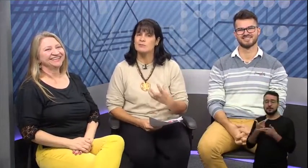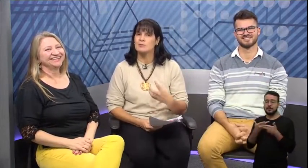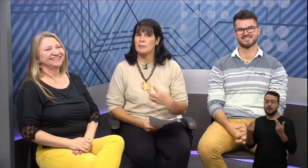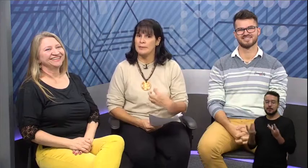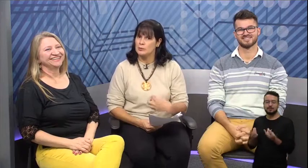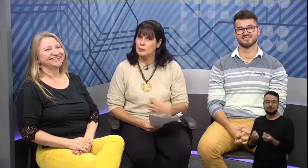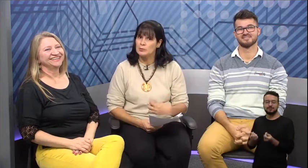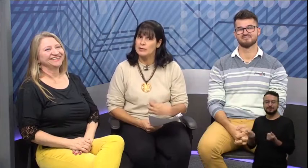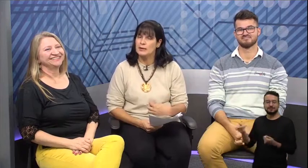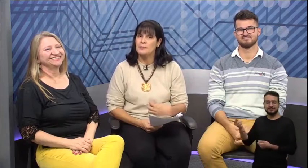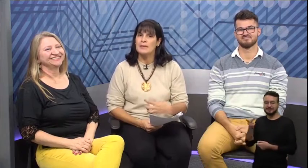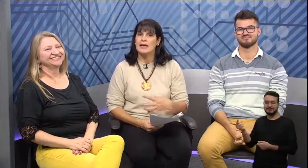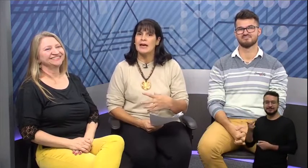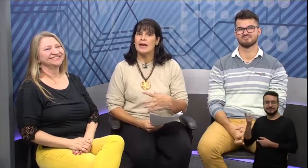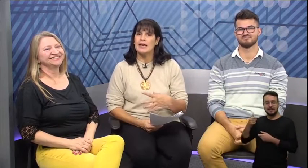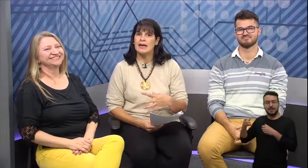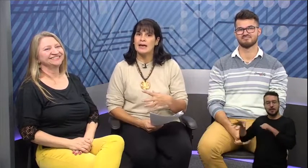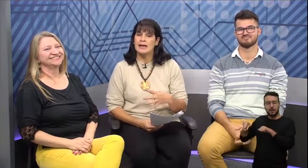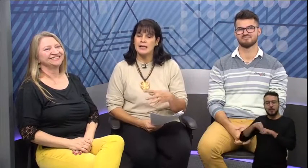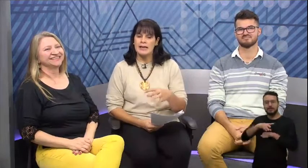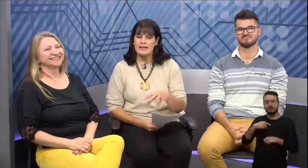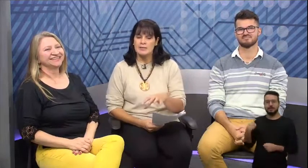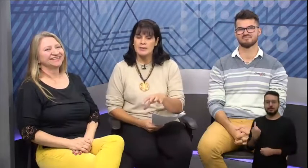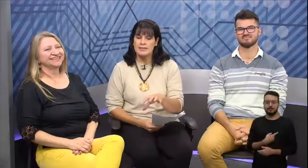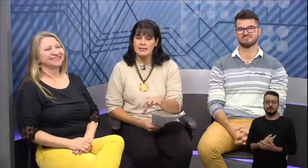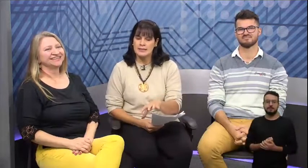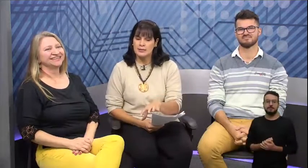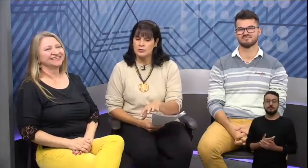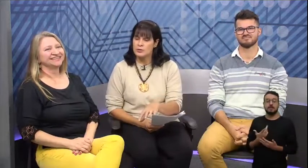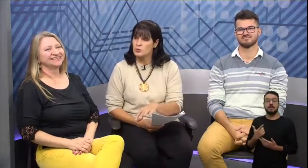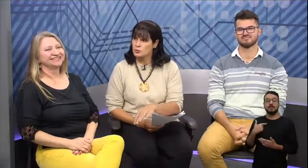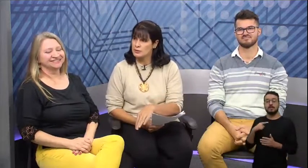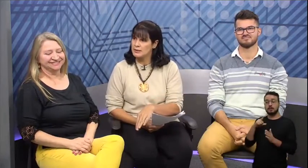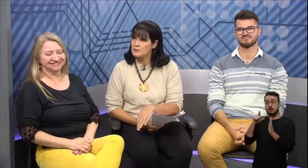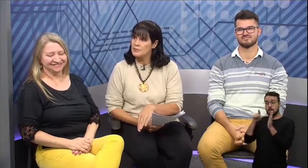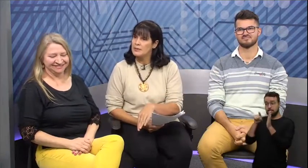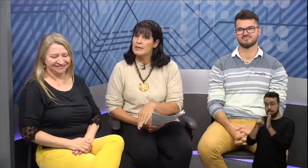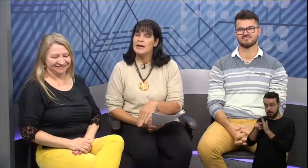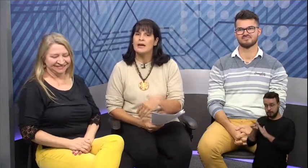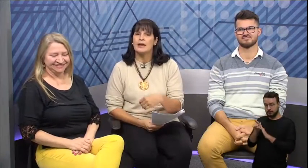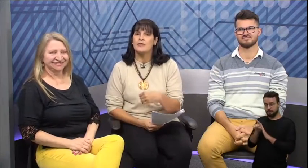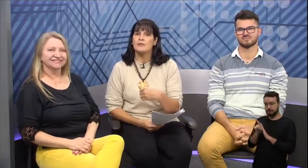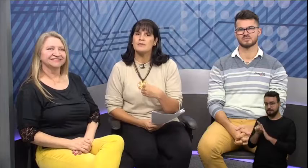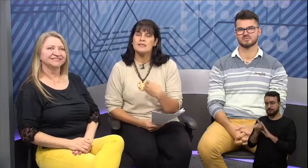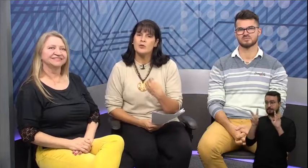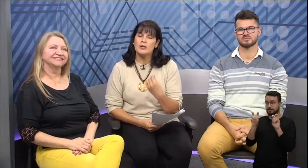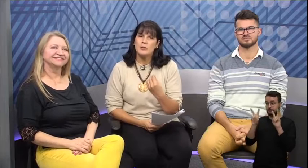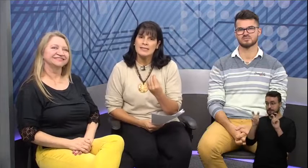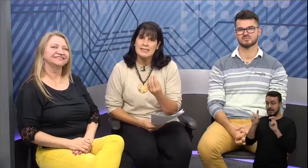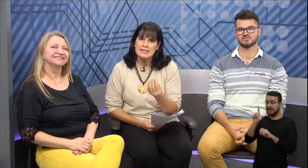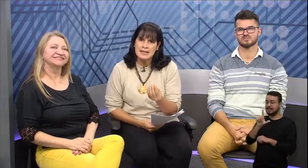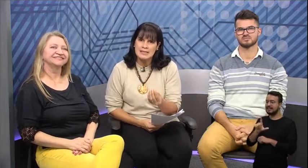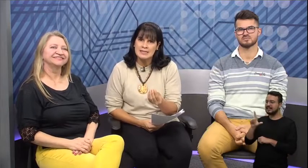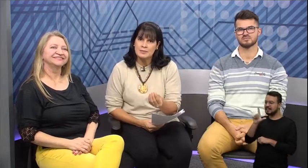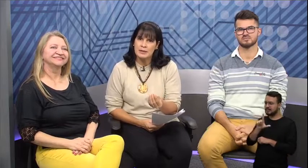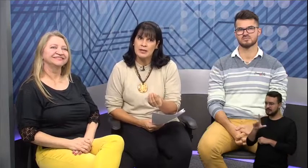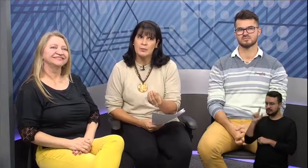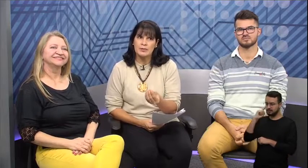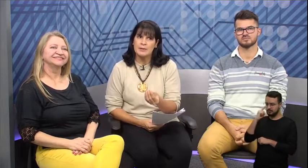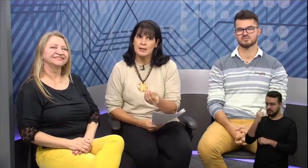uma pergunta em relação a essa literatura surda. Se quando eles explicam, pode ser para a